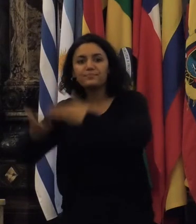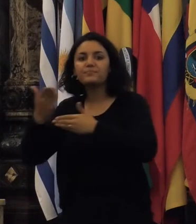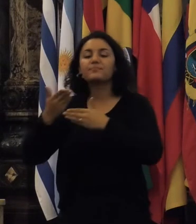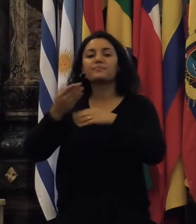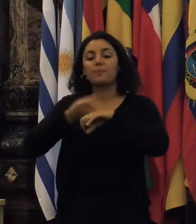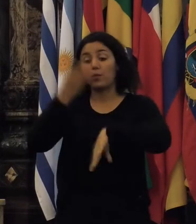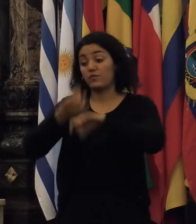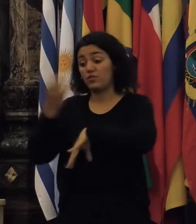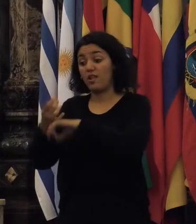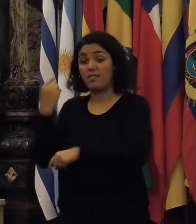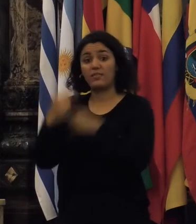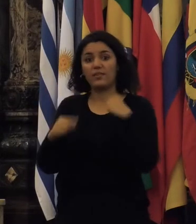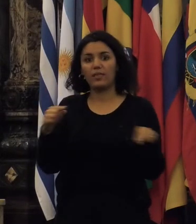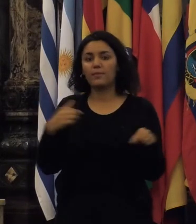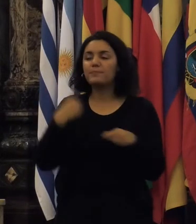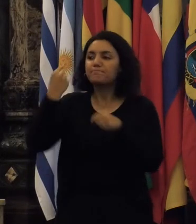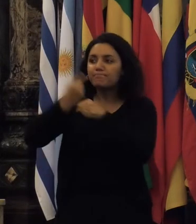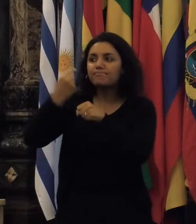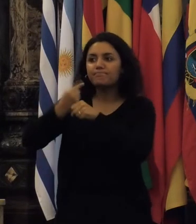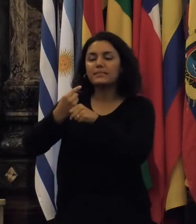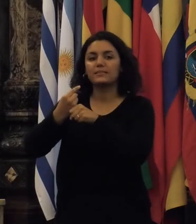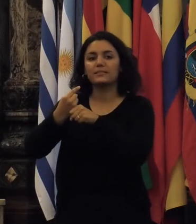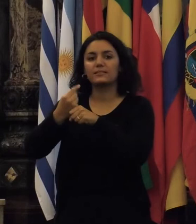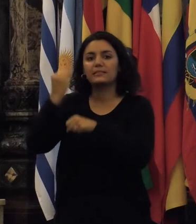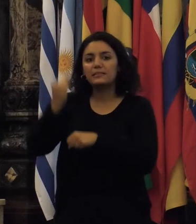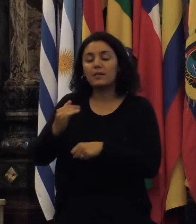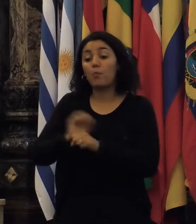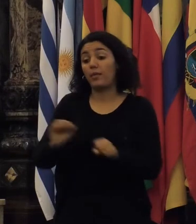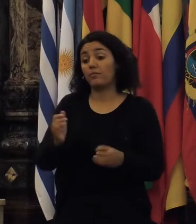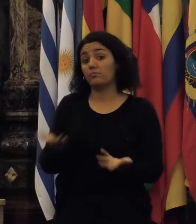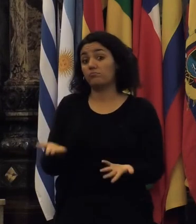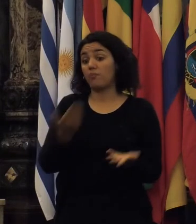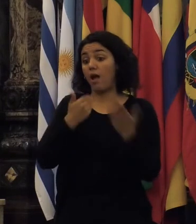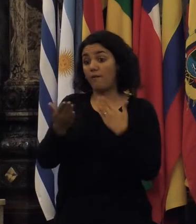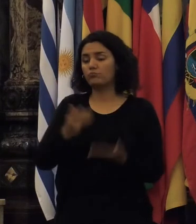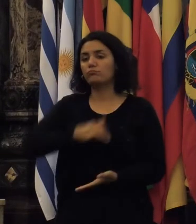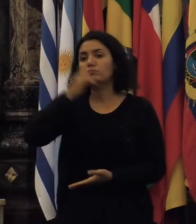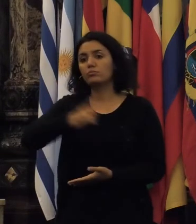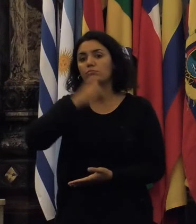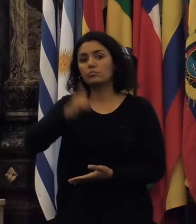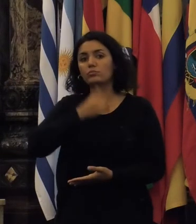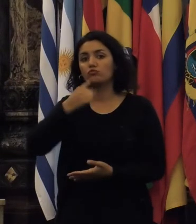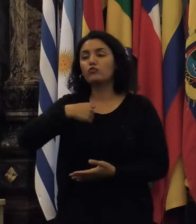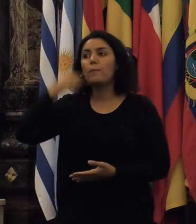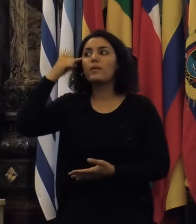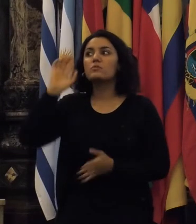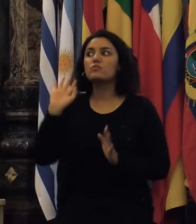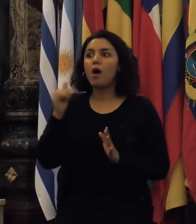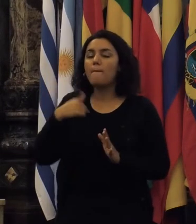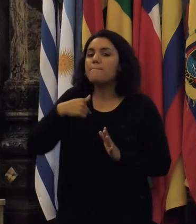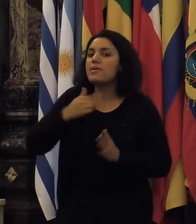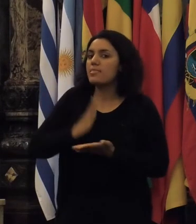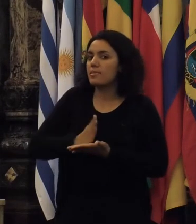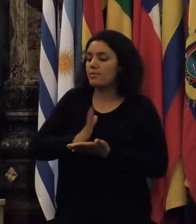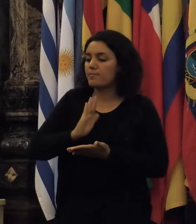exige poder contarle al otro qué es lo que nosotros pensamos desde nuestro campo